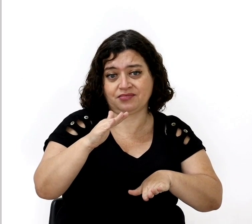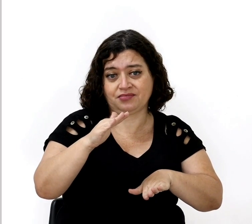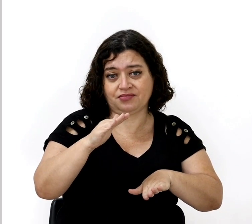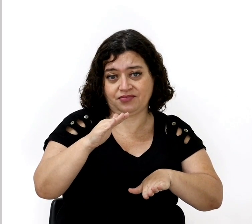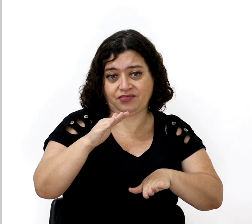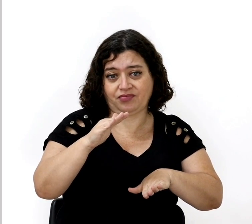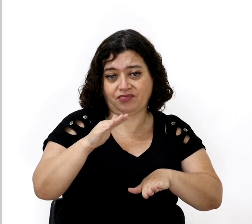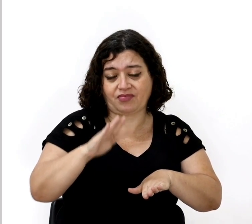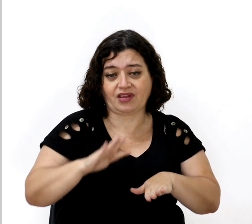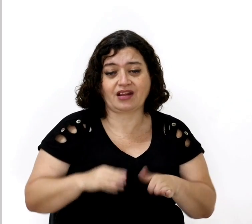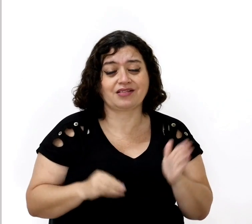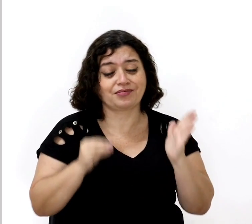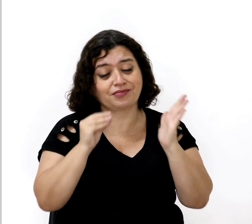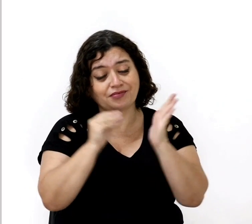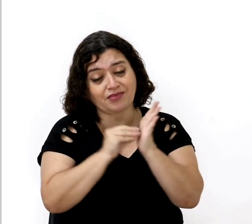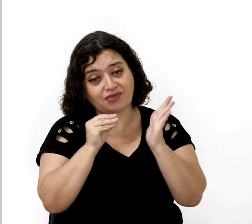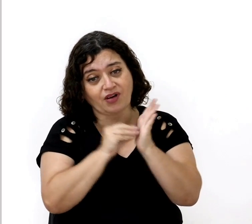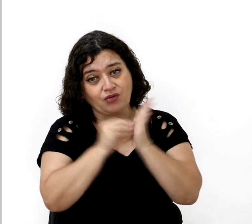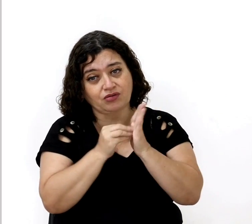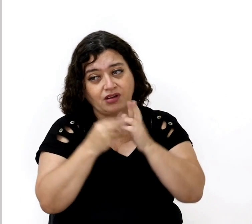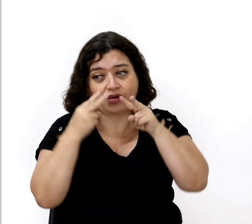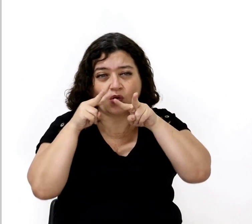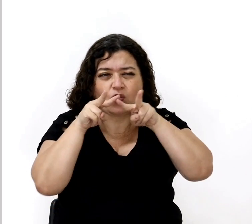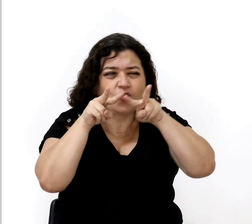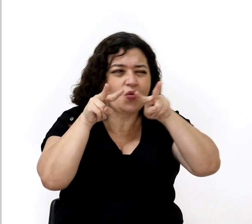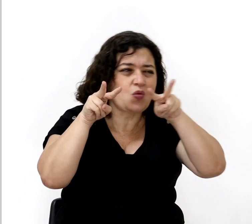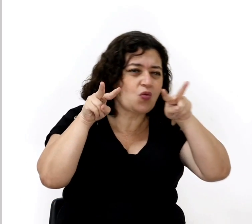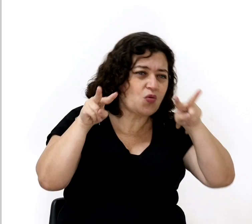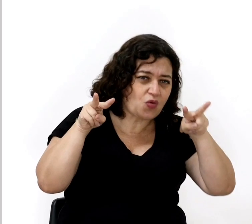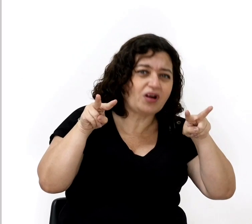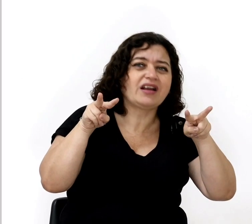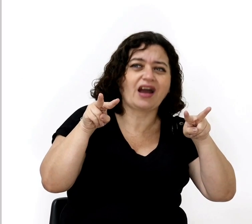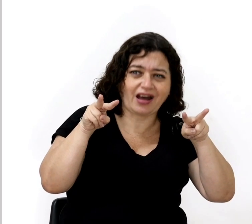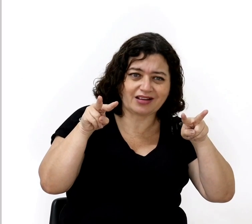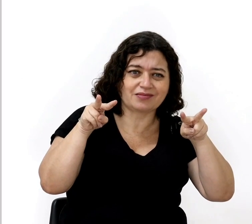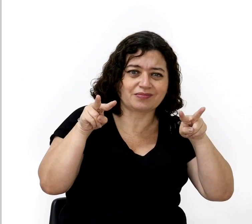Talvez esteja faltando um olhar mais